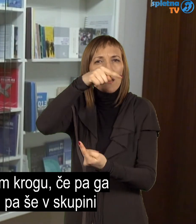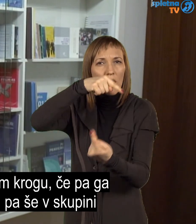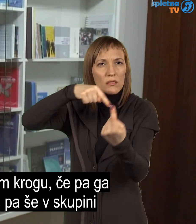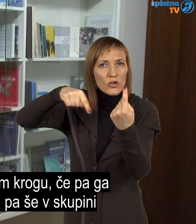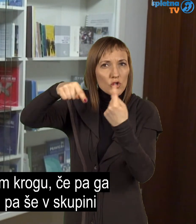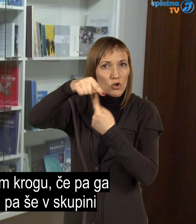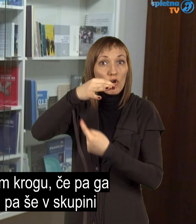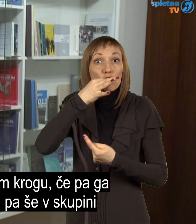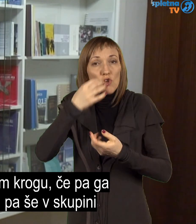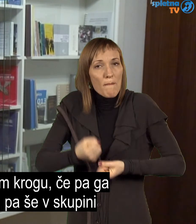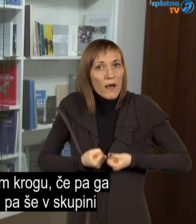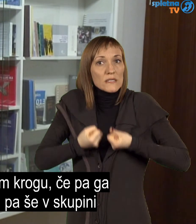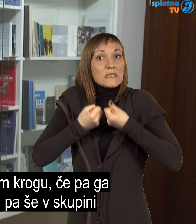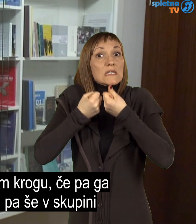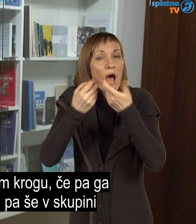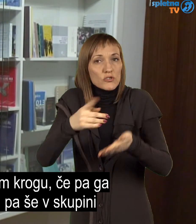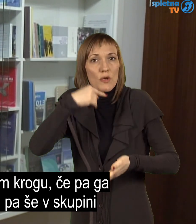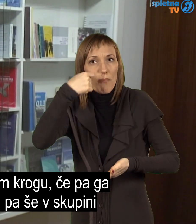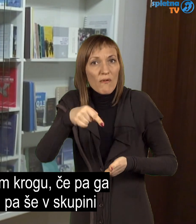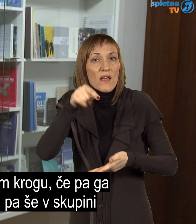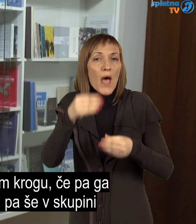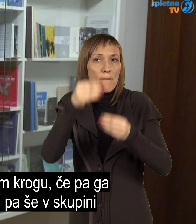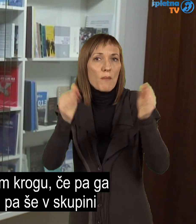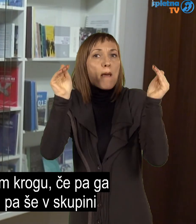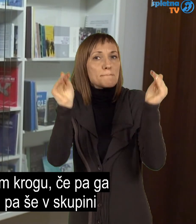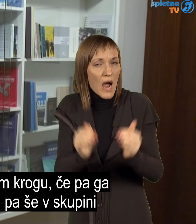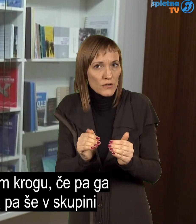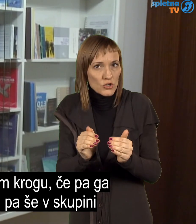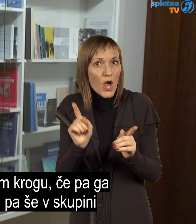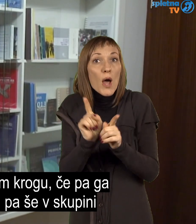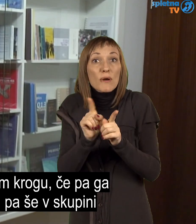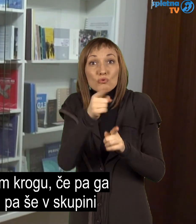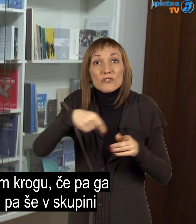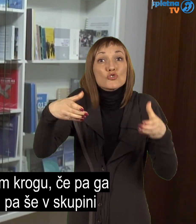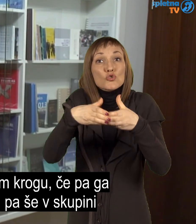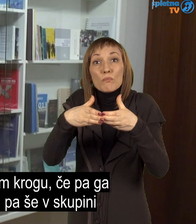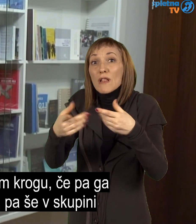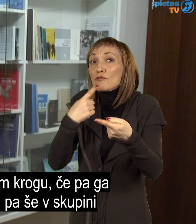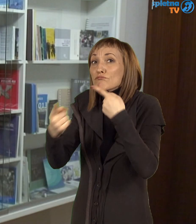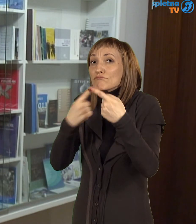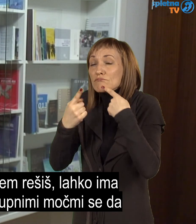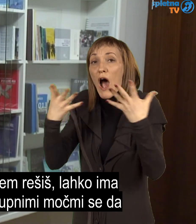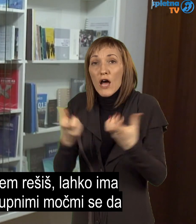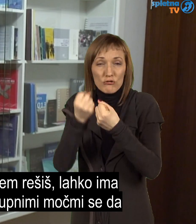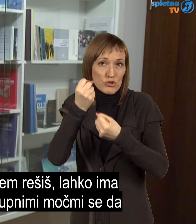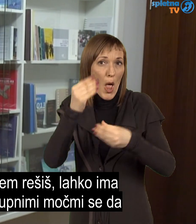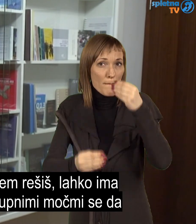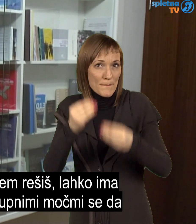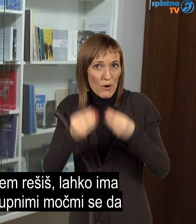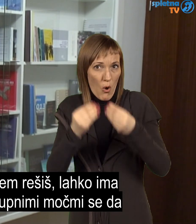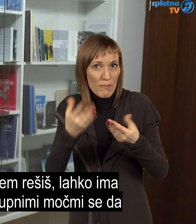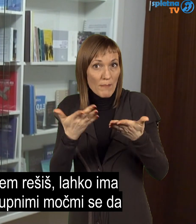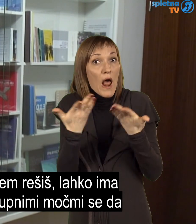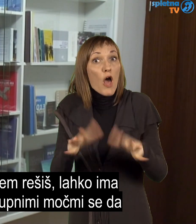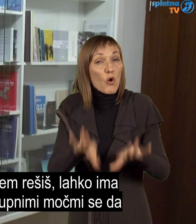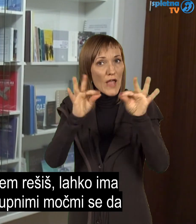začaranem krogu, če pa ga izraziš, je manjši, pa še v skupini lahko tudi potem ta problem rešiš,